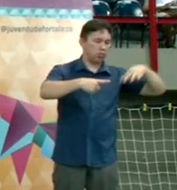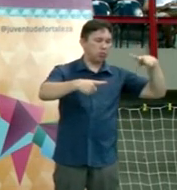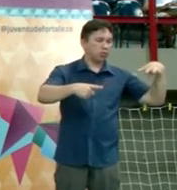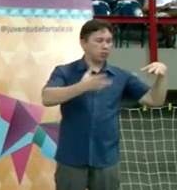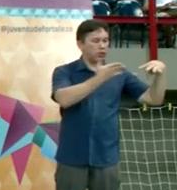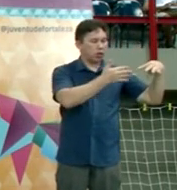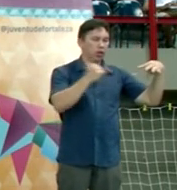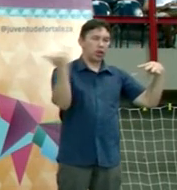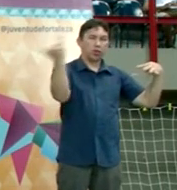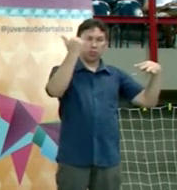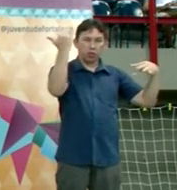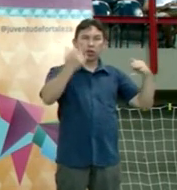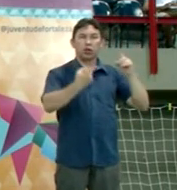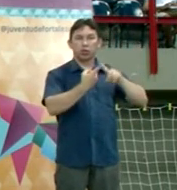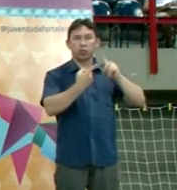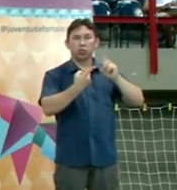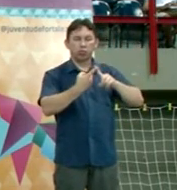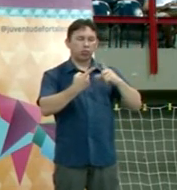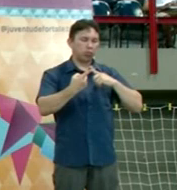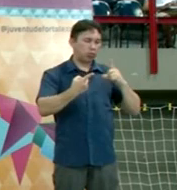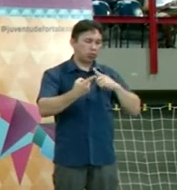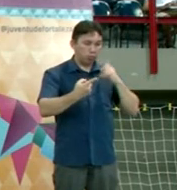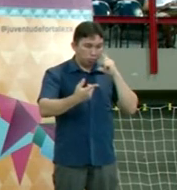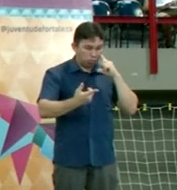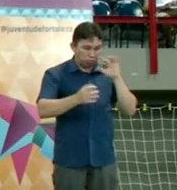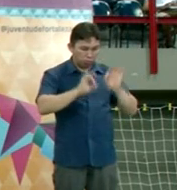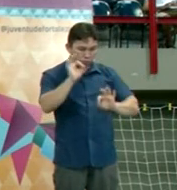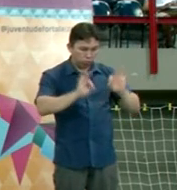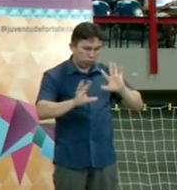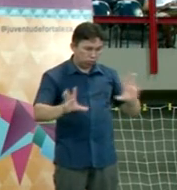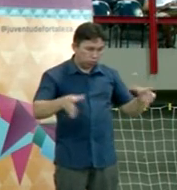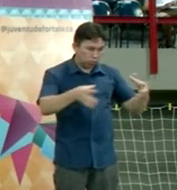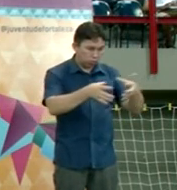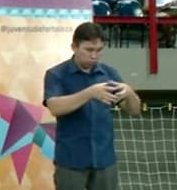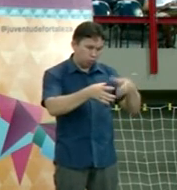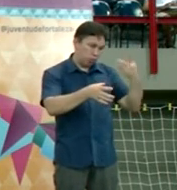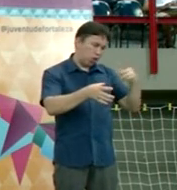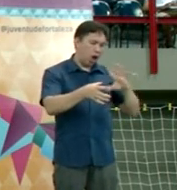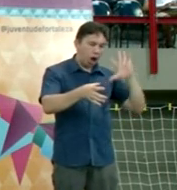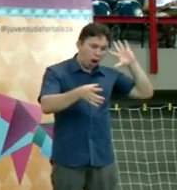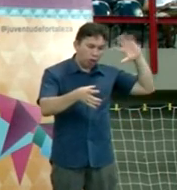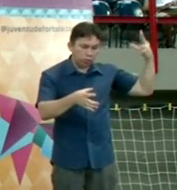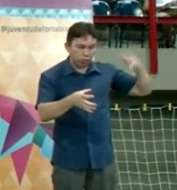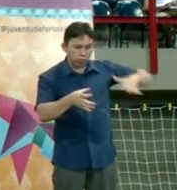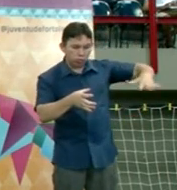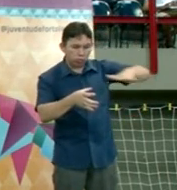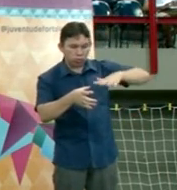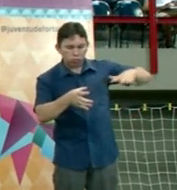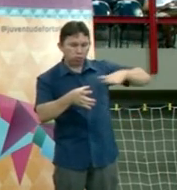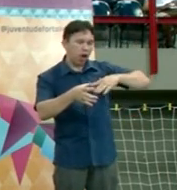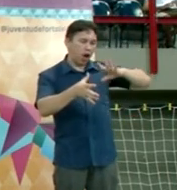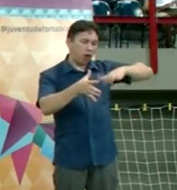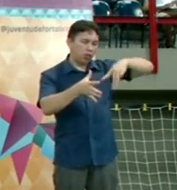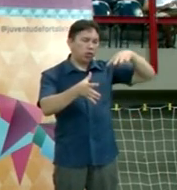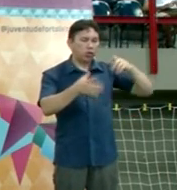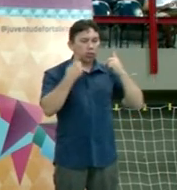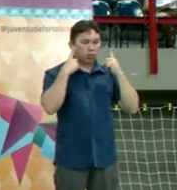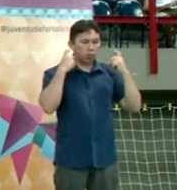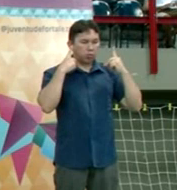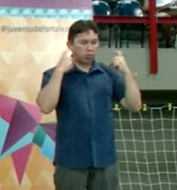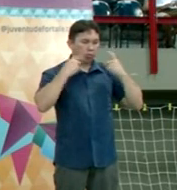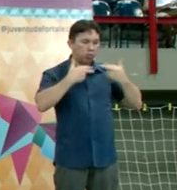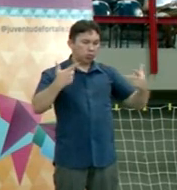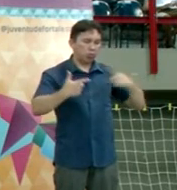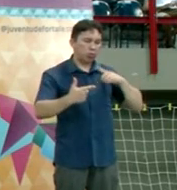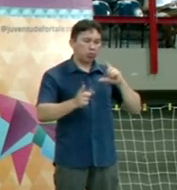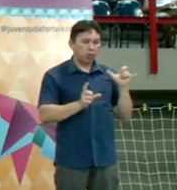negócio importante. Quando a gente divide a aula em fenômenos ondulatórios e acústica, é importante a gente